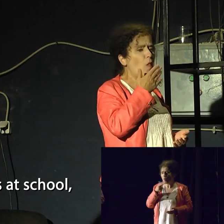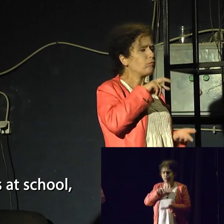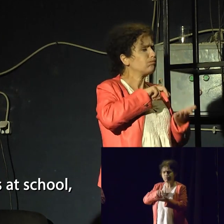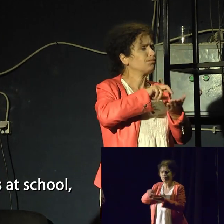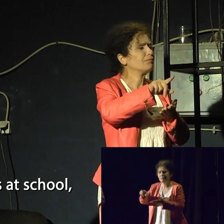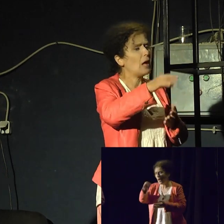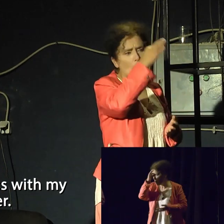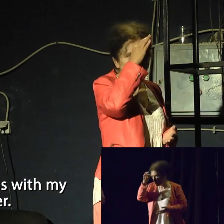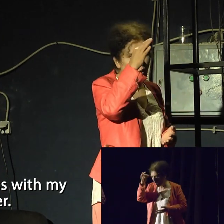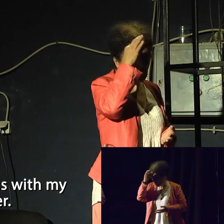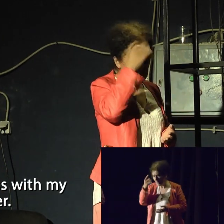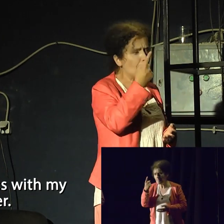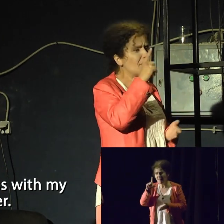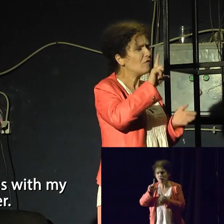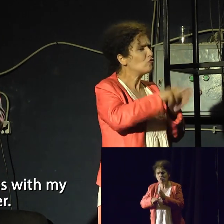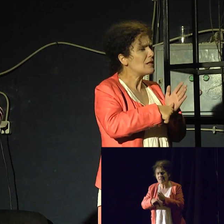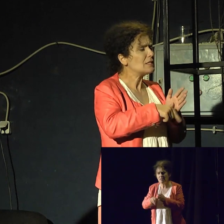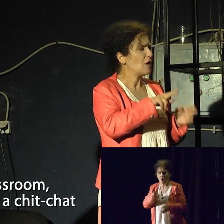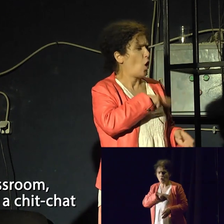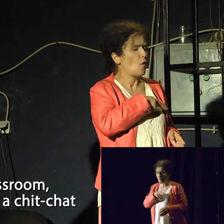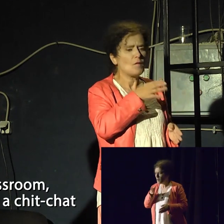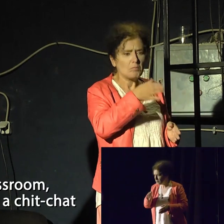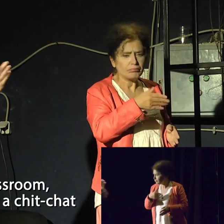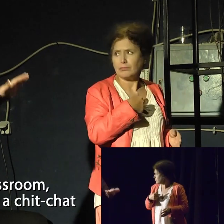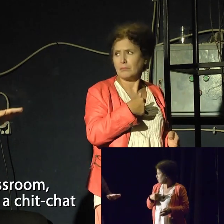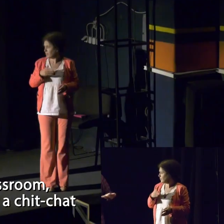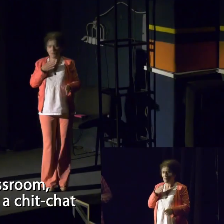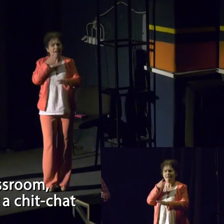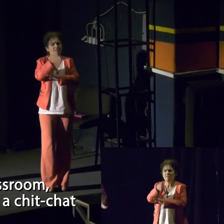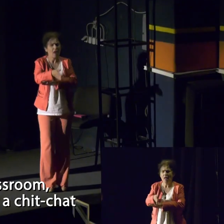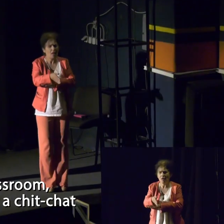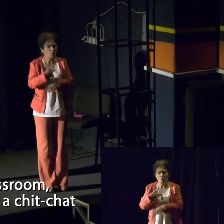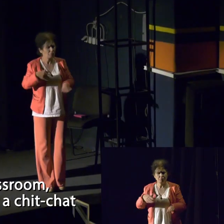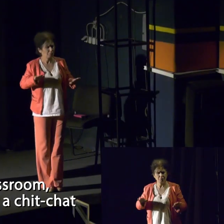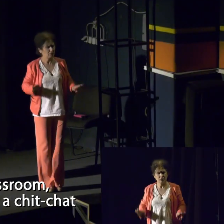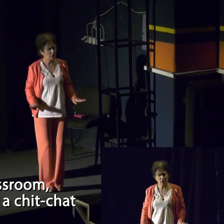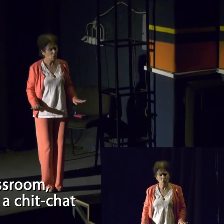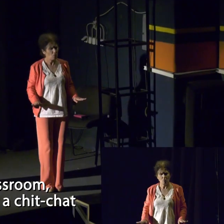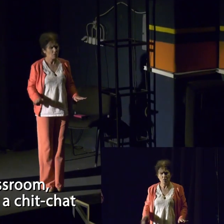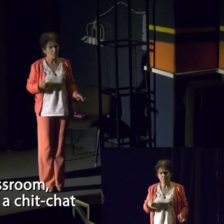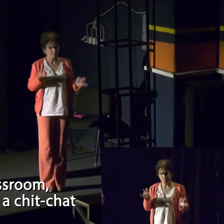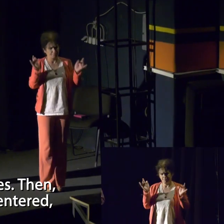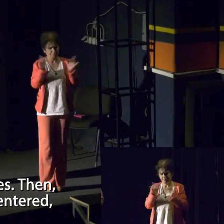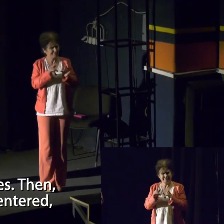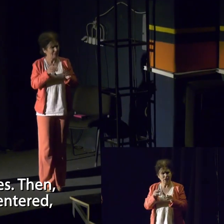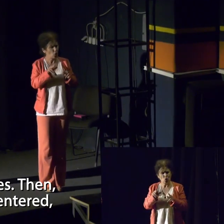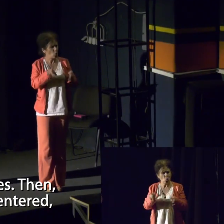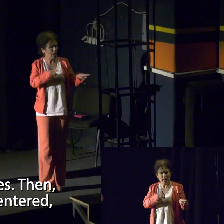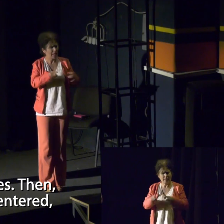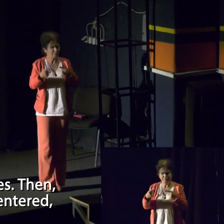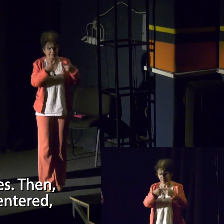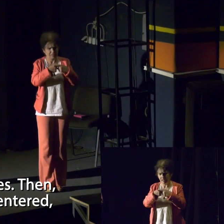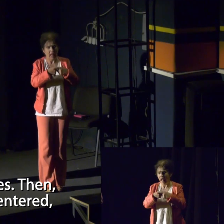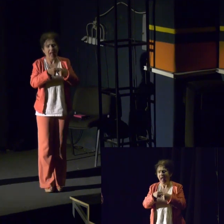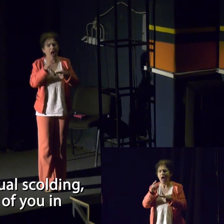еден понеделник, прв час имавме класен, и влегувам во просторијата, седнуваме, малце се закачавме со другарчињата,